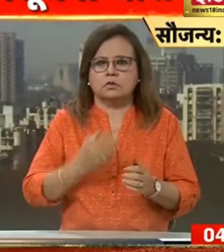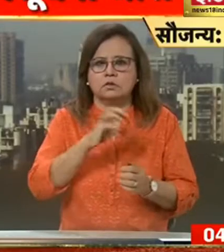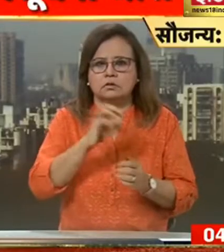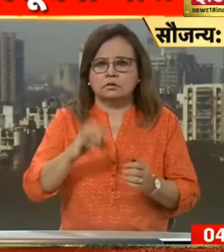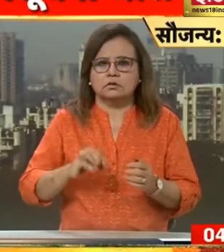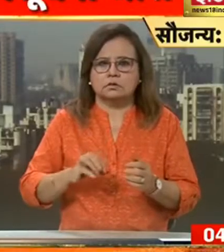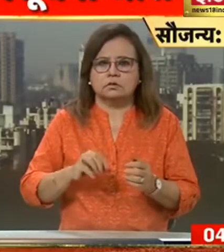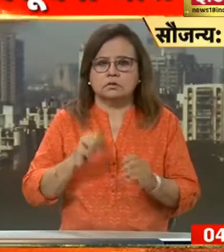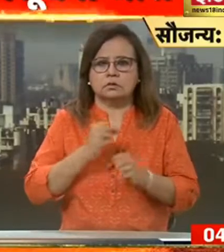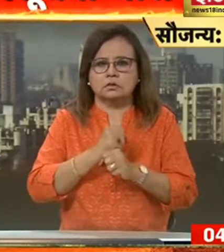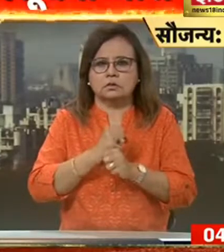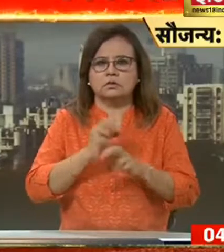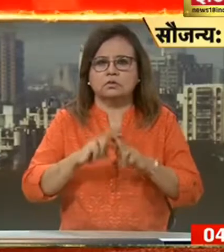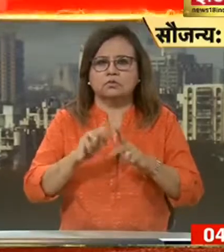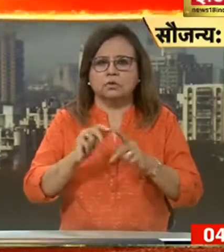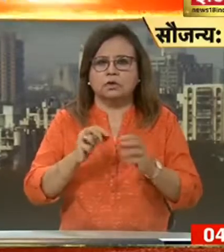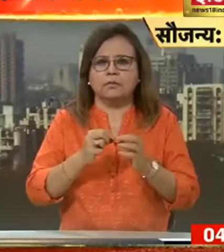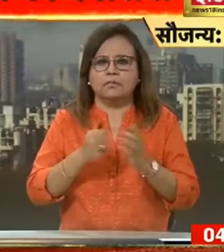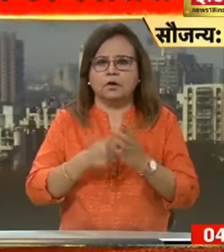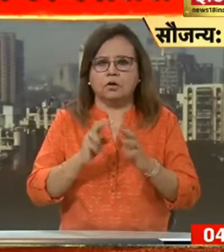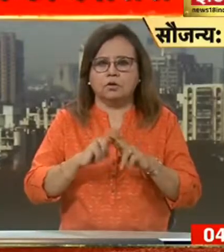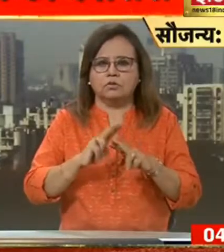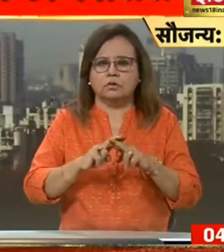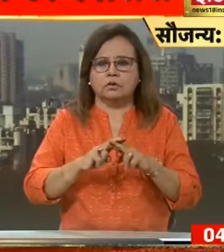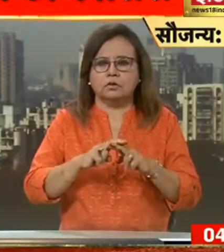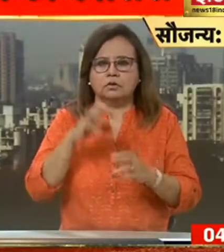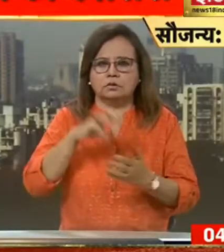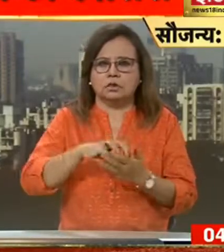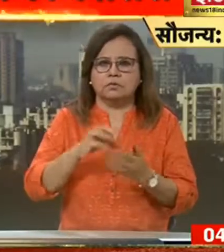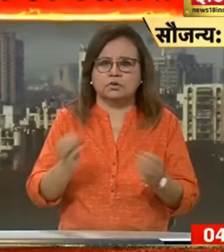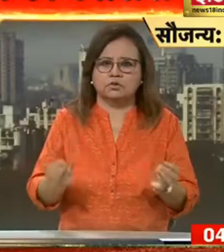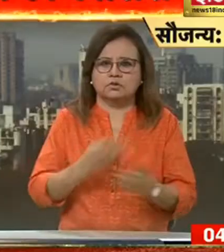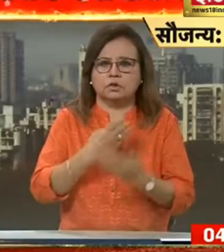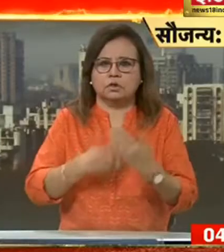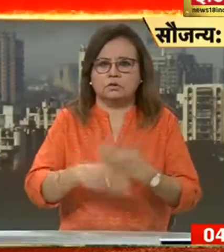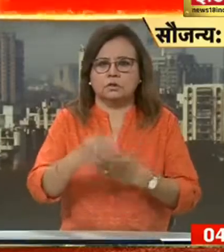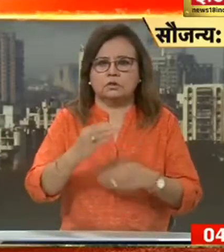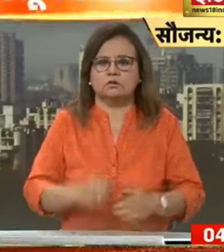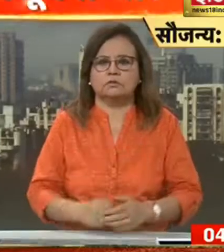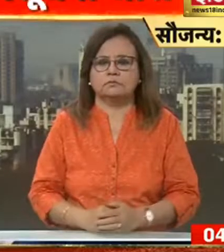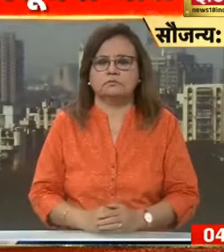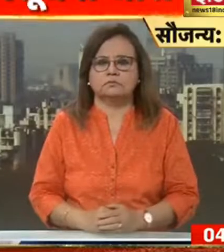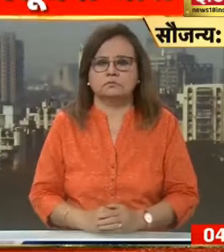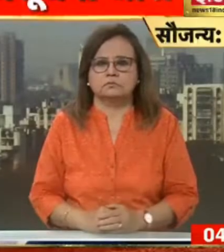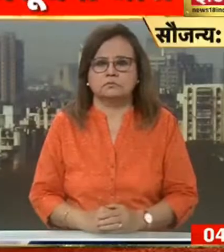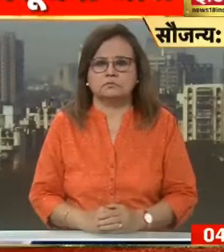राज्यों में स्थित ग्रीन फील्ड ब्राउनफील्ड स्थलों पर स्थापित किया जाएगा